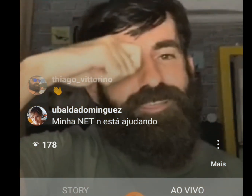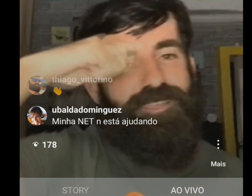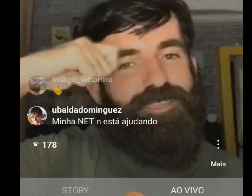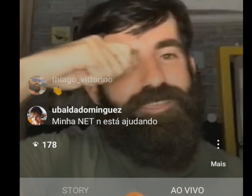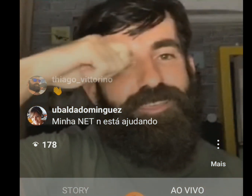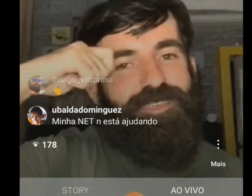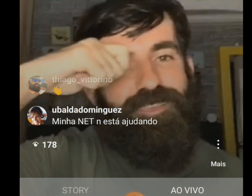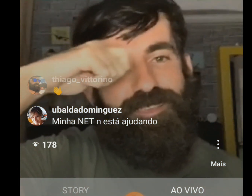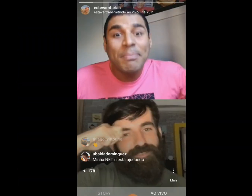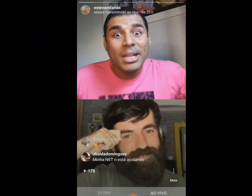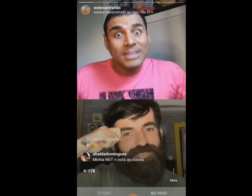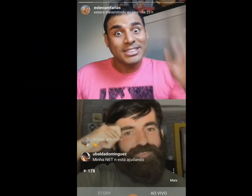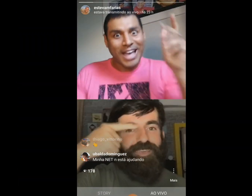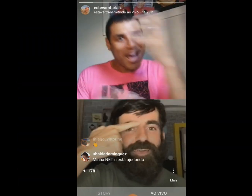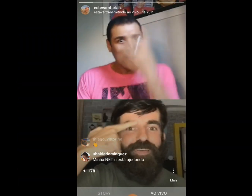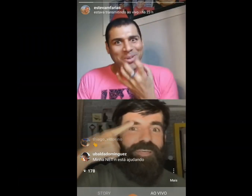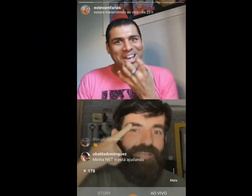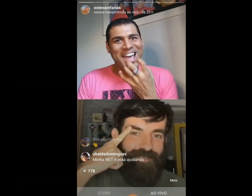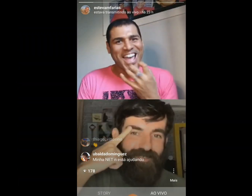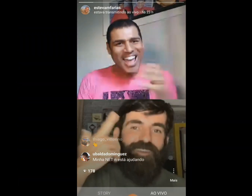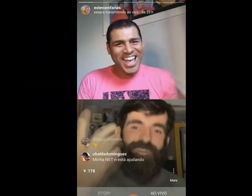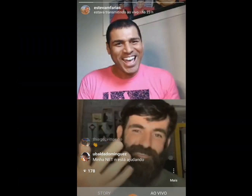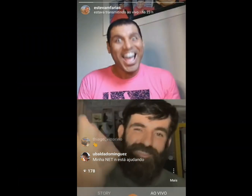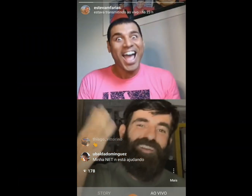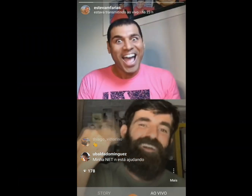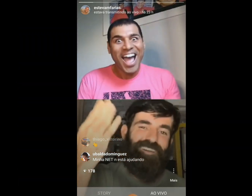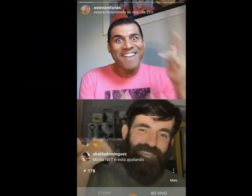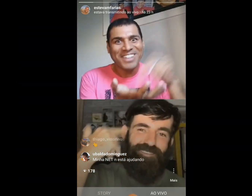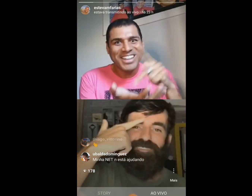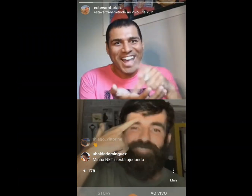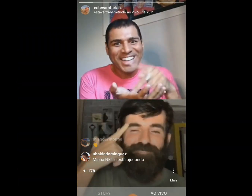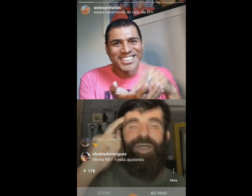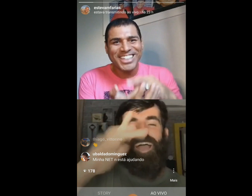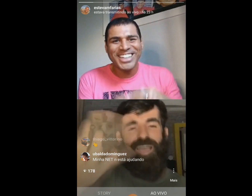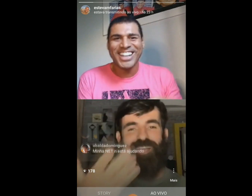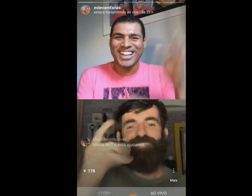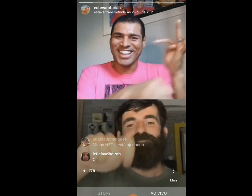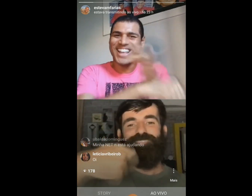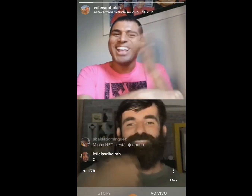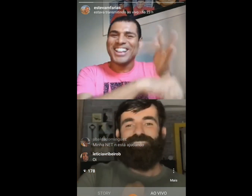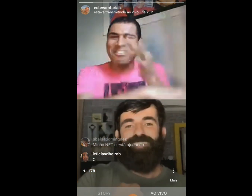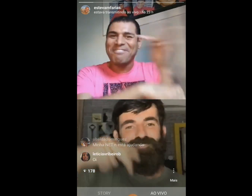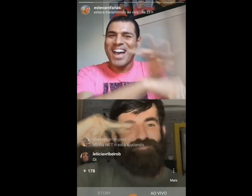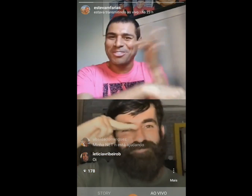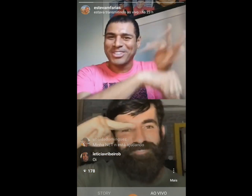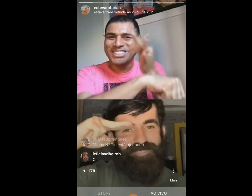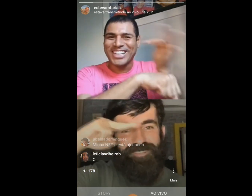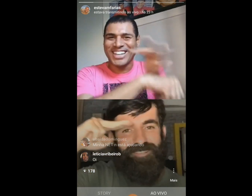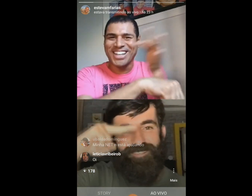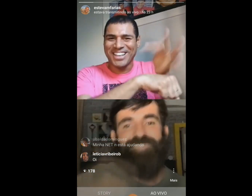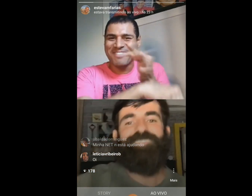peguei a navalha e raspei minha sobrancelha. Há muito tempo atrás. Por isso que o meu sinal é esse.